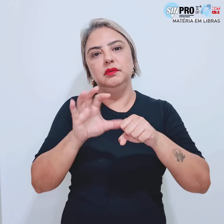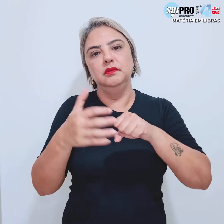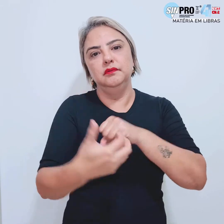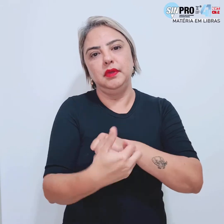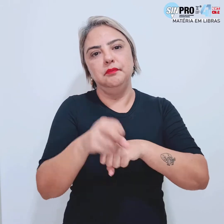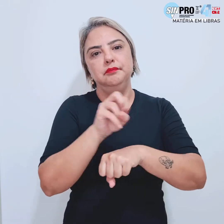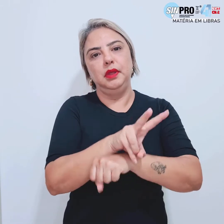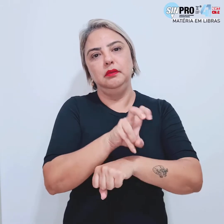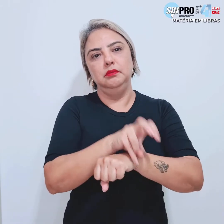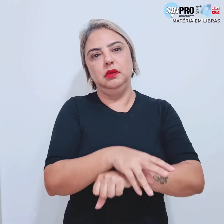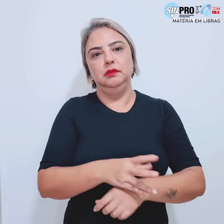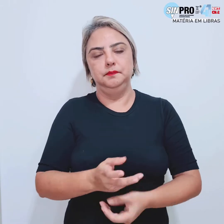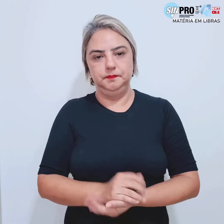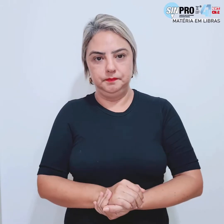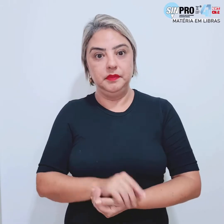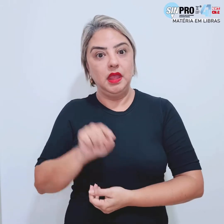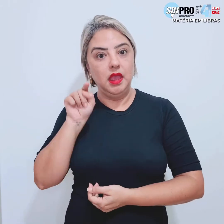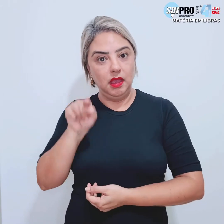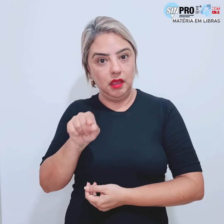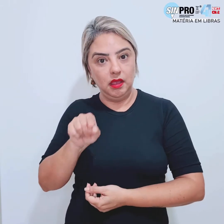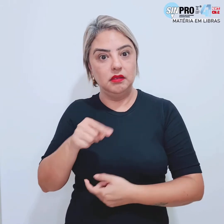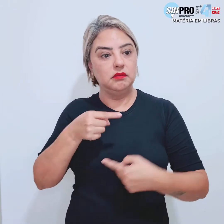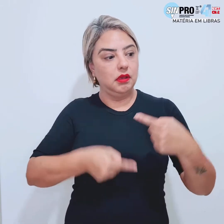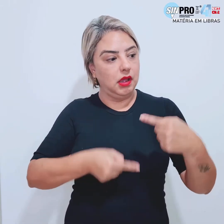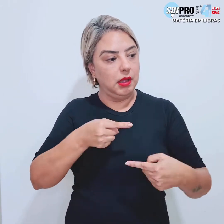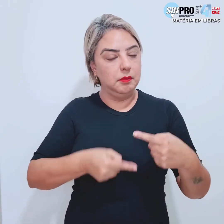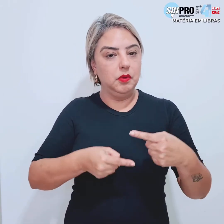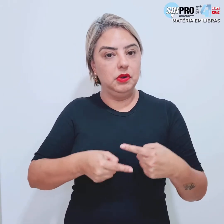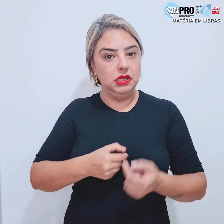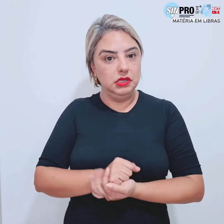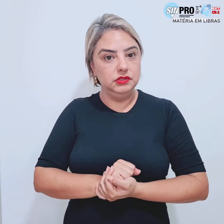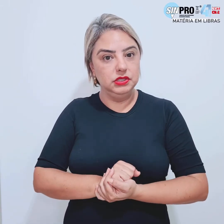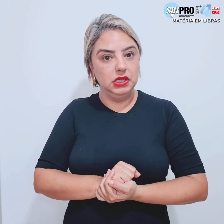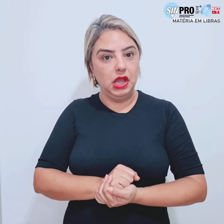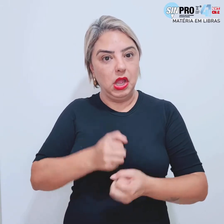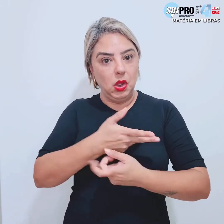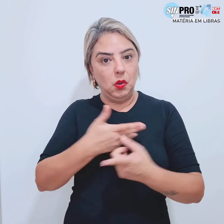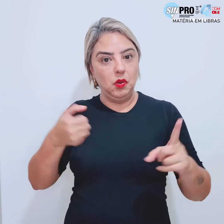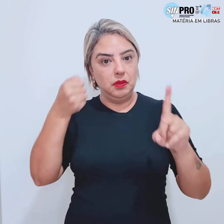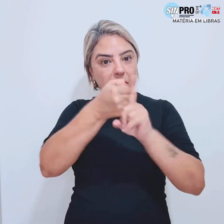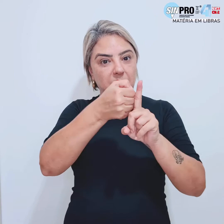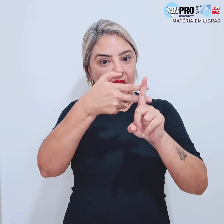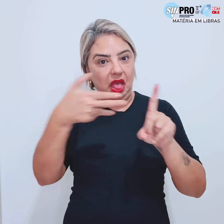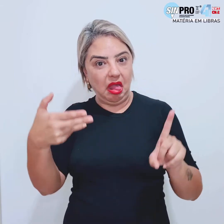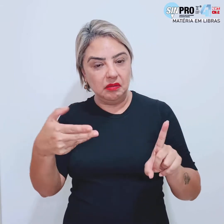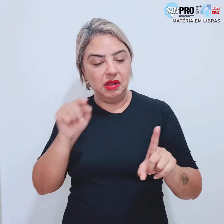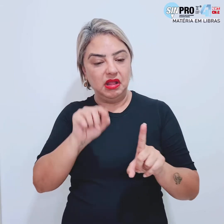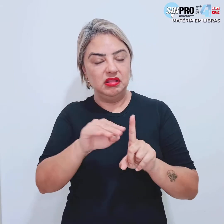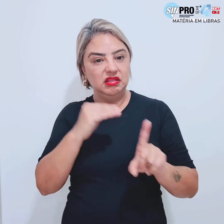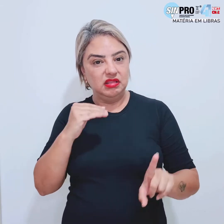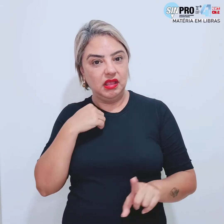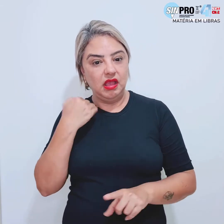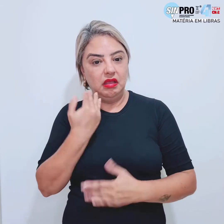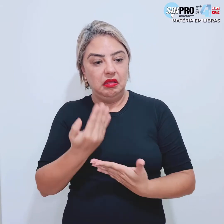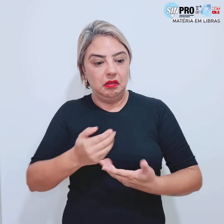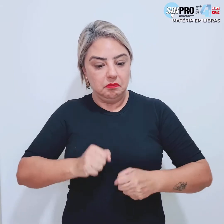vírus. É essa a política genocida que, além de se empenhar